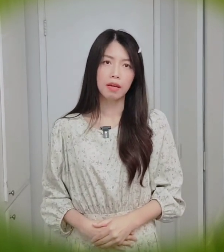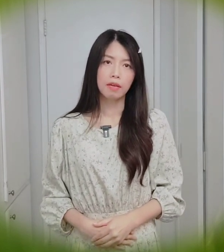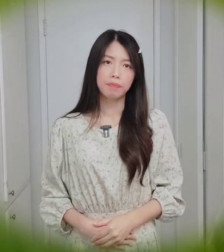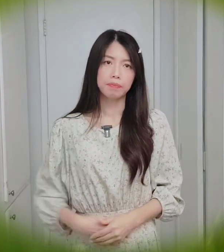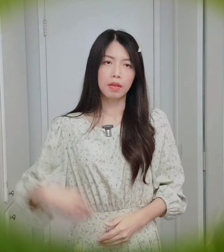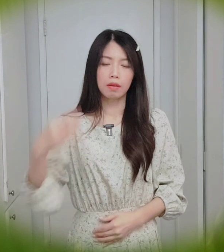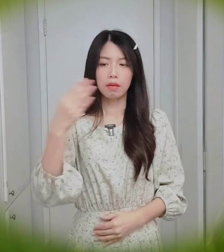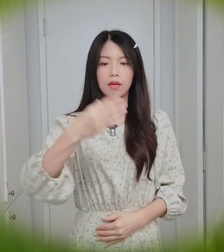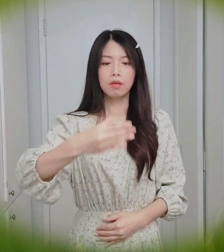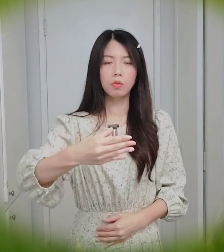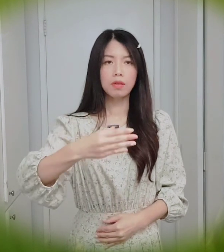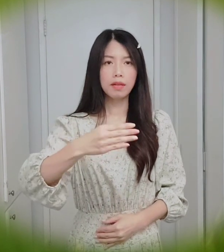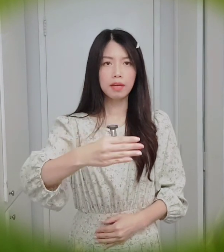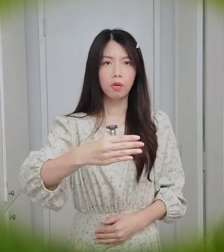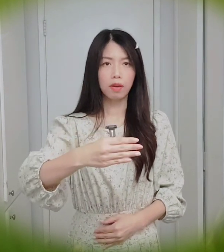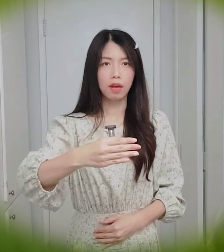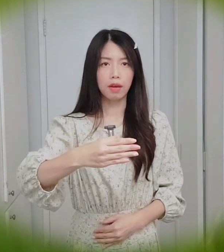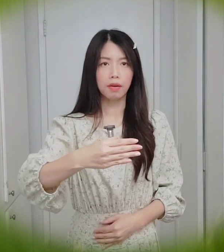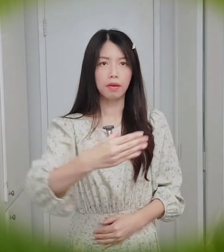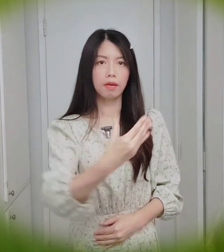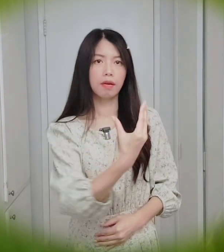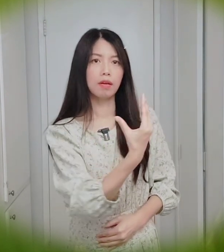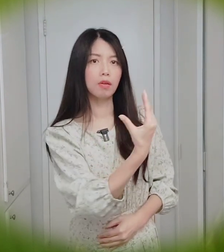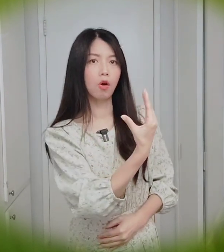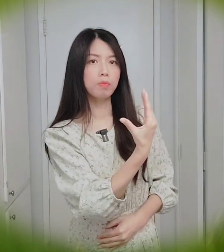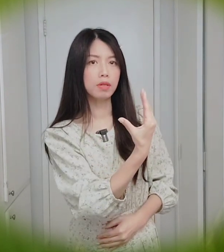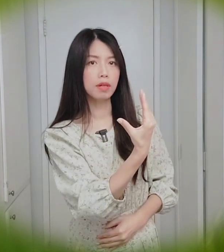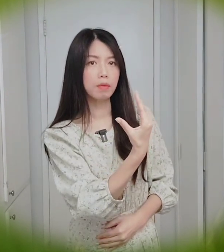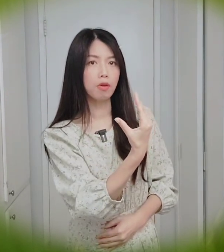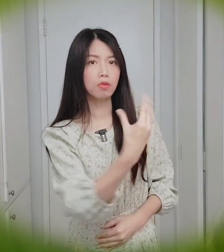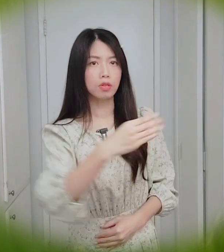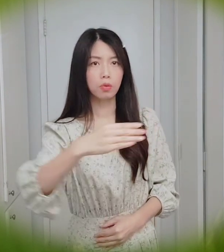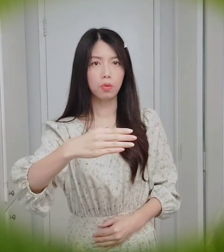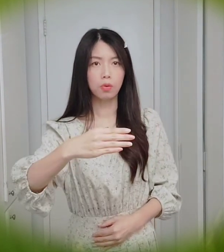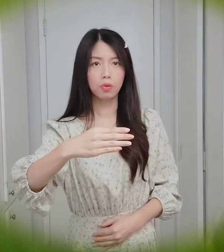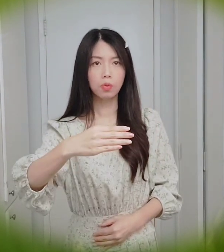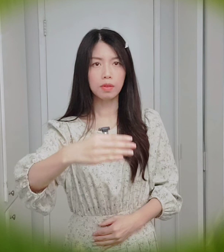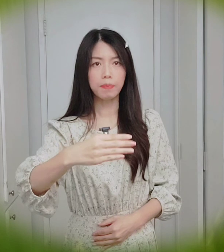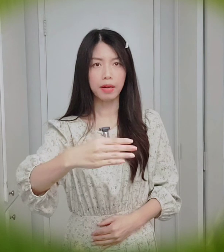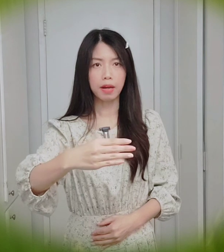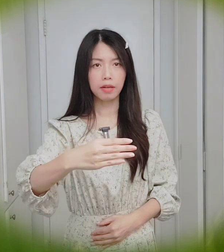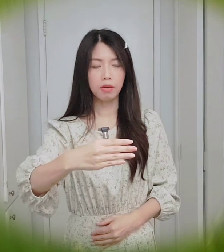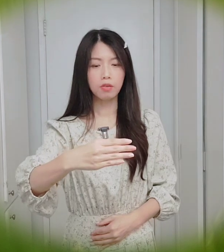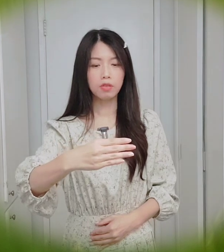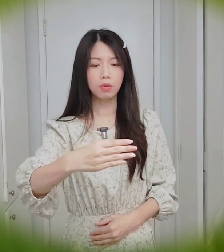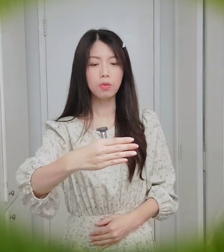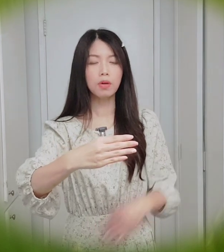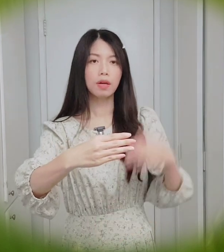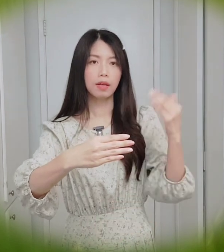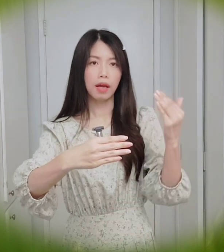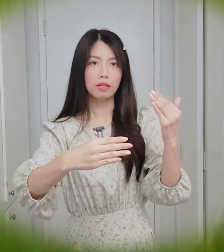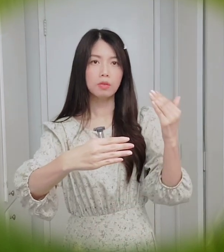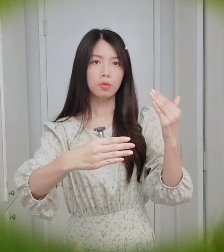되는데 손을 살짝 이렇게 엄지를 살짝 벌려주시고 손등이 밖을 향하게 이렇게